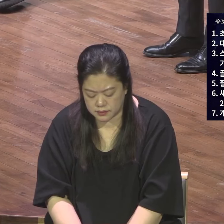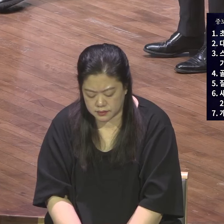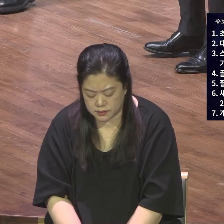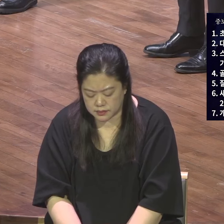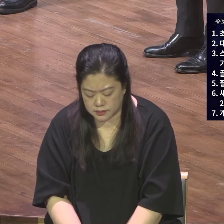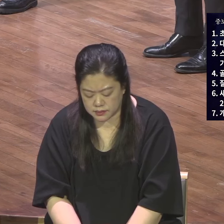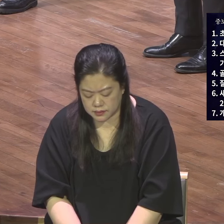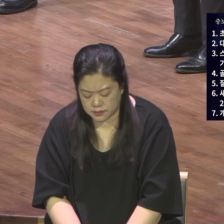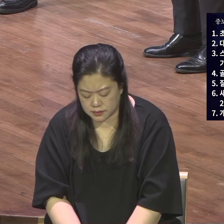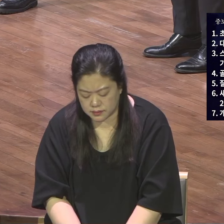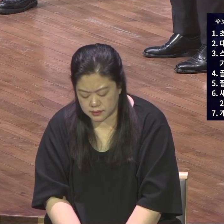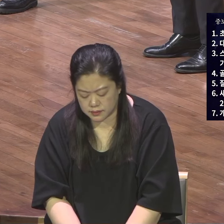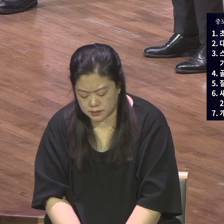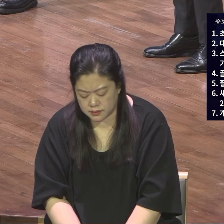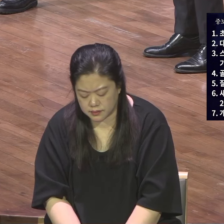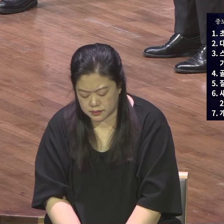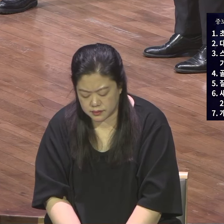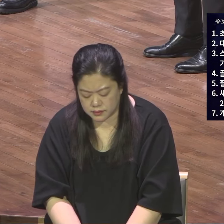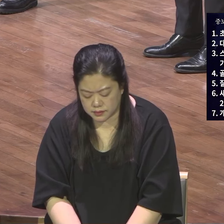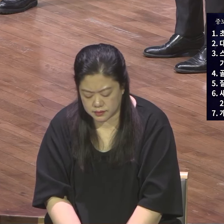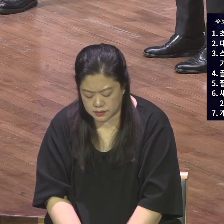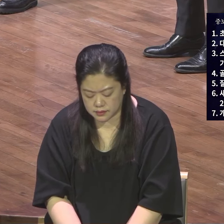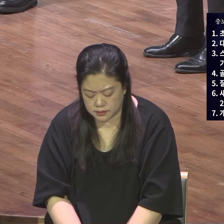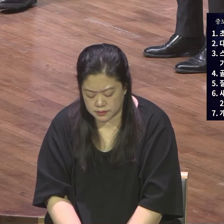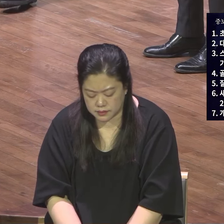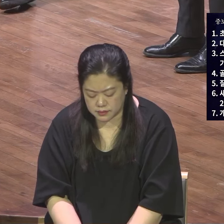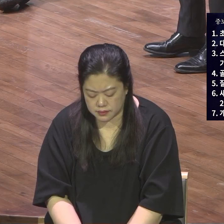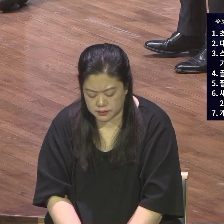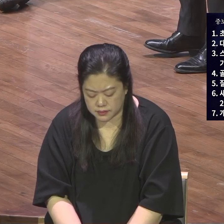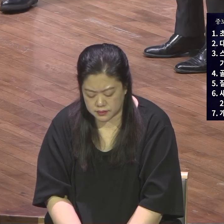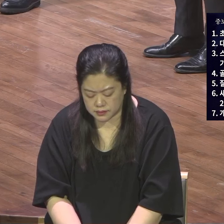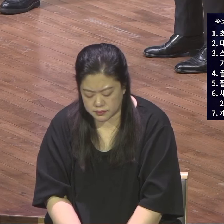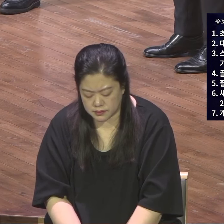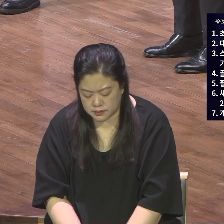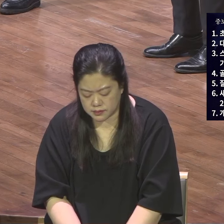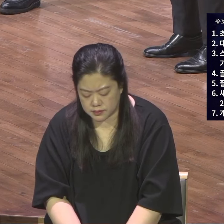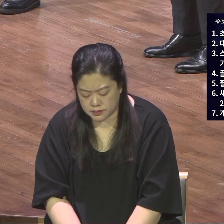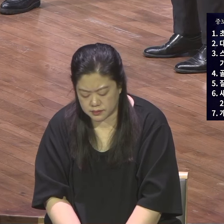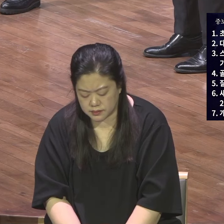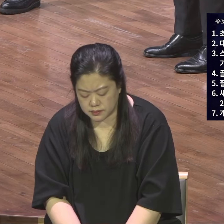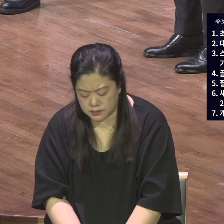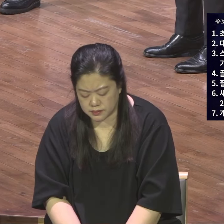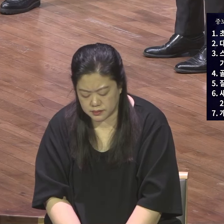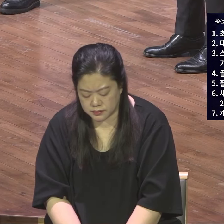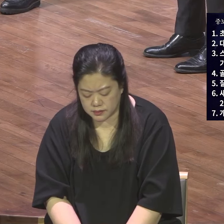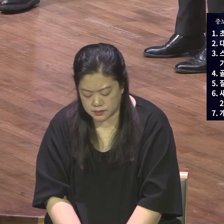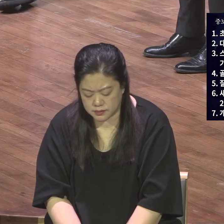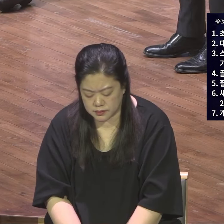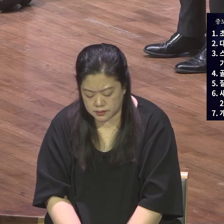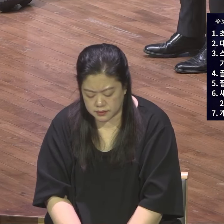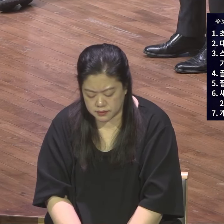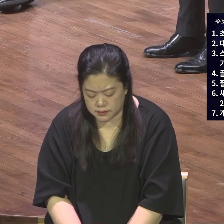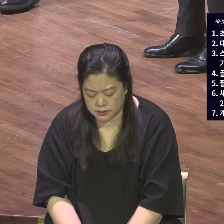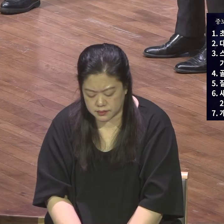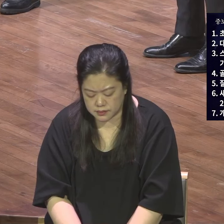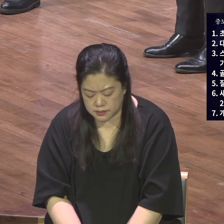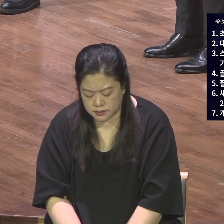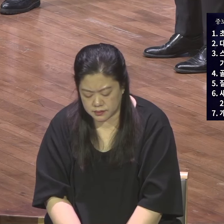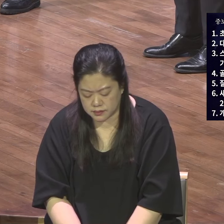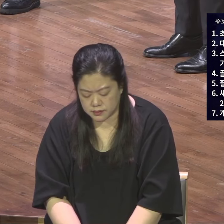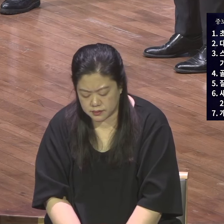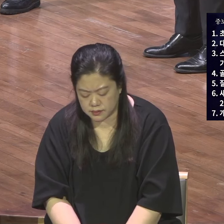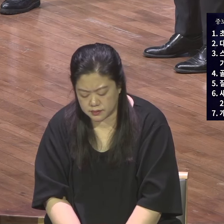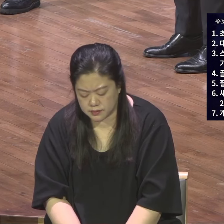신임하게 도와주시옵소서. 하나님의 그들에게 받는 일을 도와주시옵소서. 하나님의 공격하는 은혜와 공격과 성령